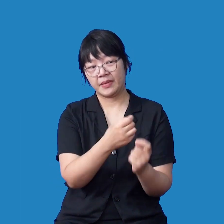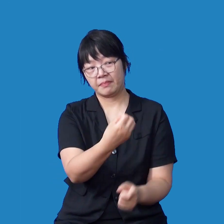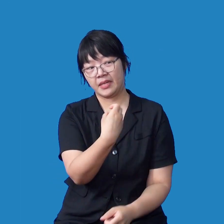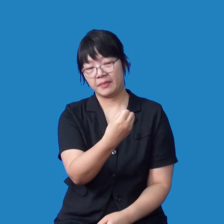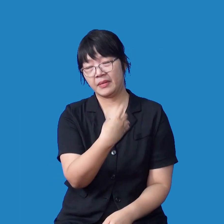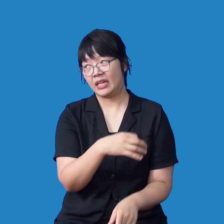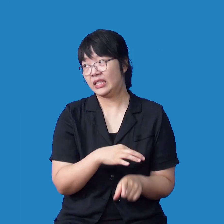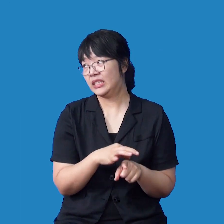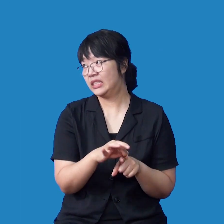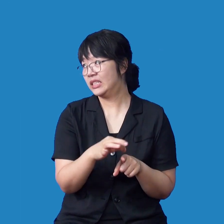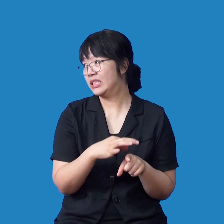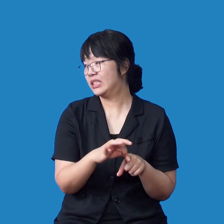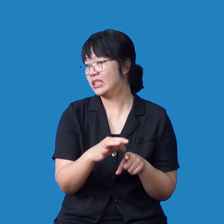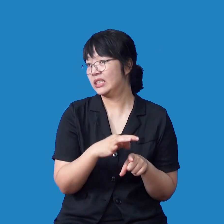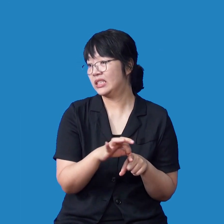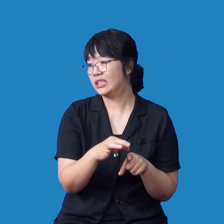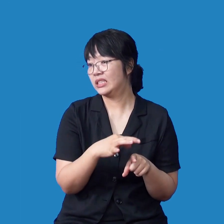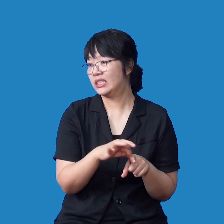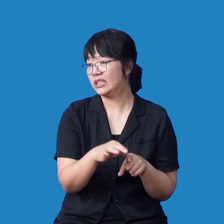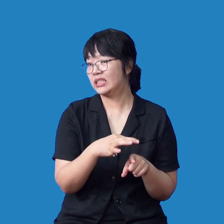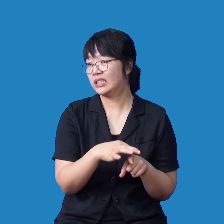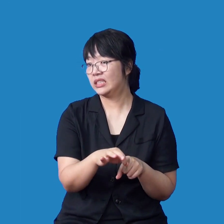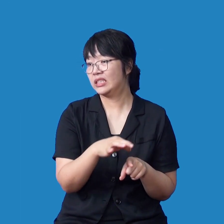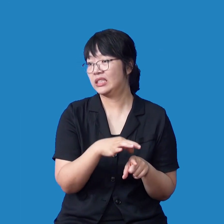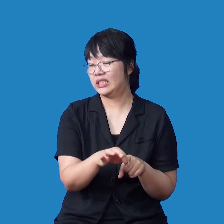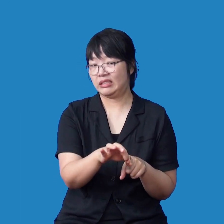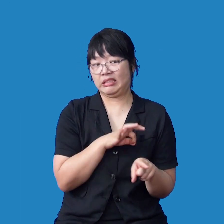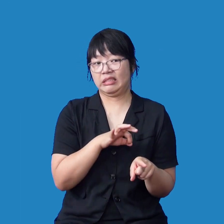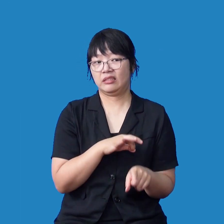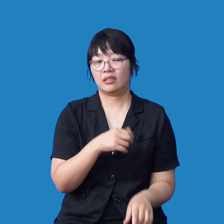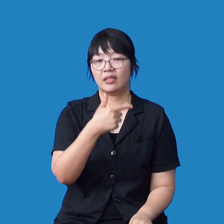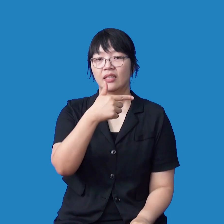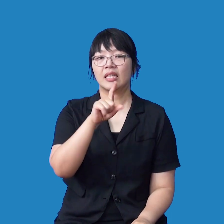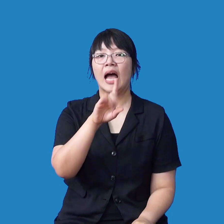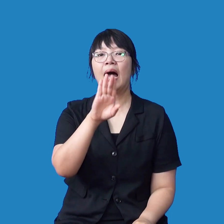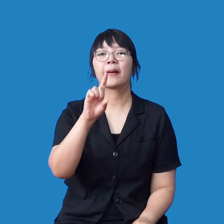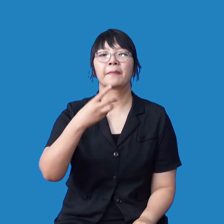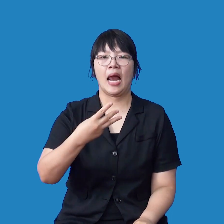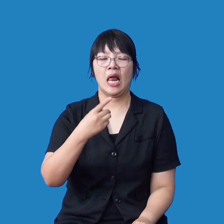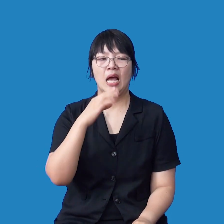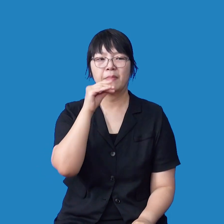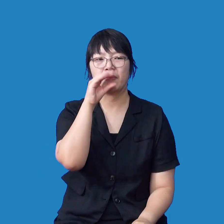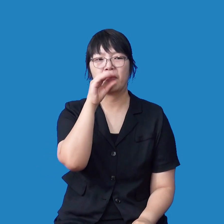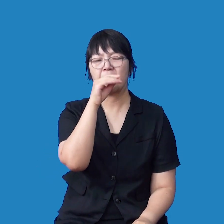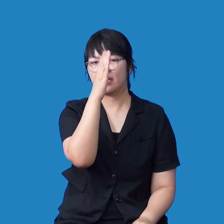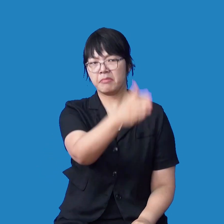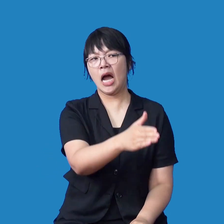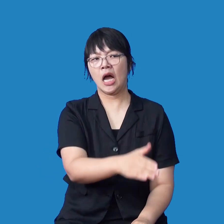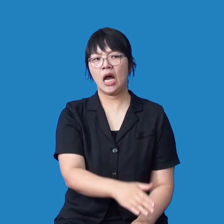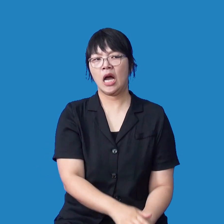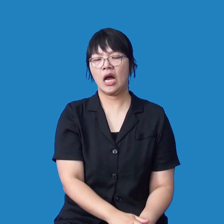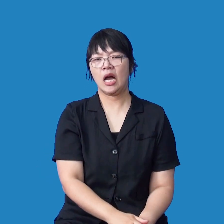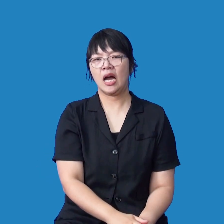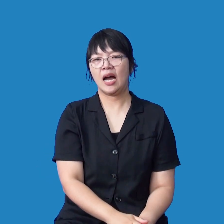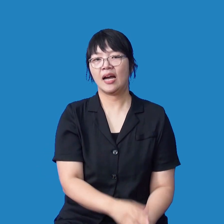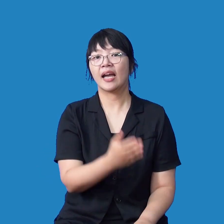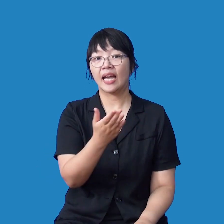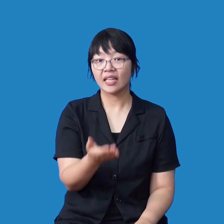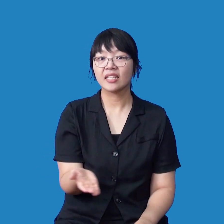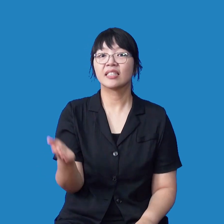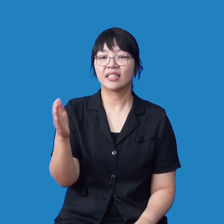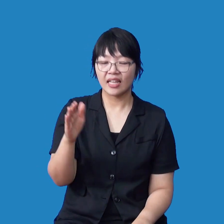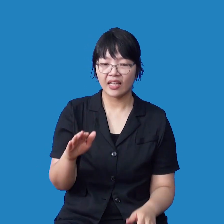보통 이렇게 말을 많이 했어요. 나발 불지 마. 이런 소리를 많이 했잖아요. 근데 지금은 나발을 불어야 할